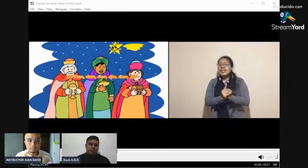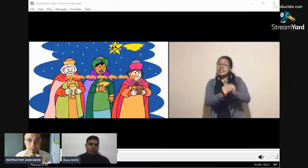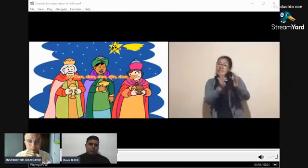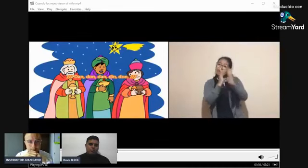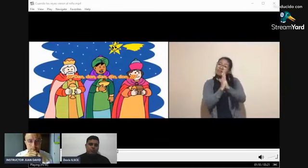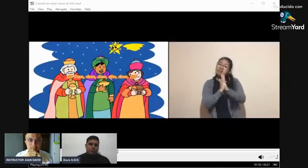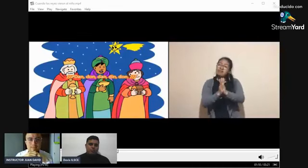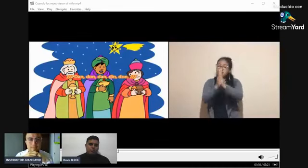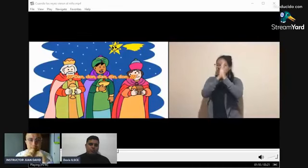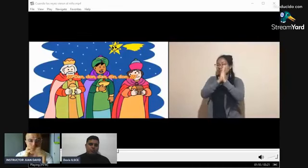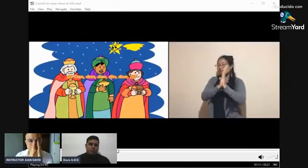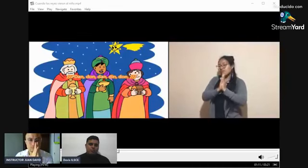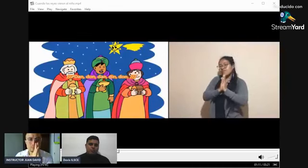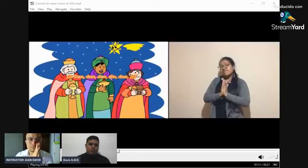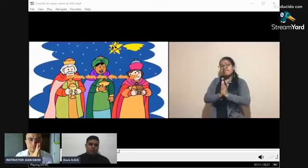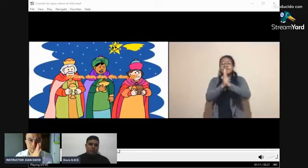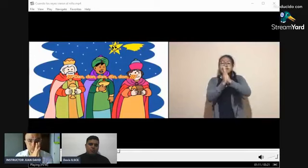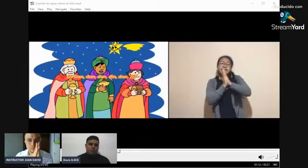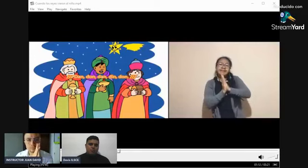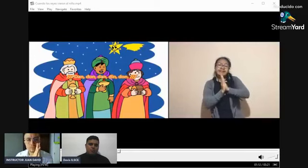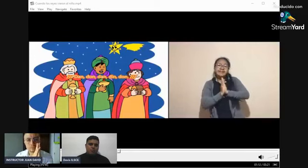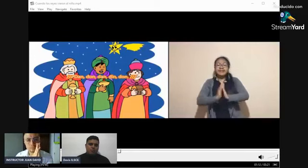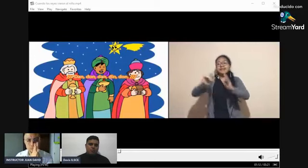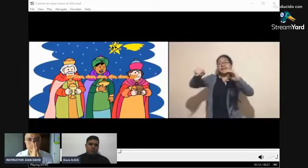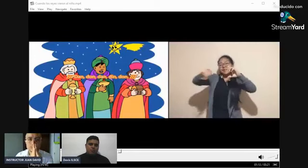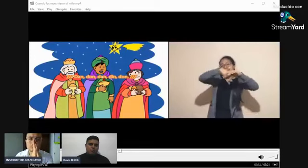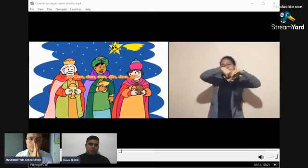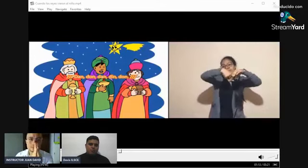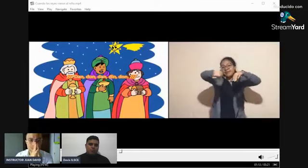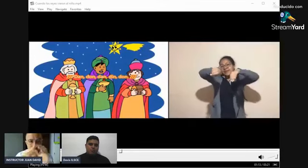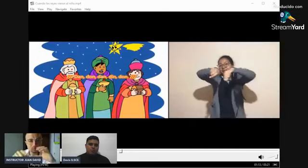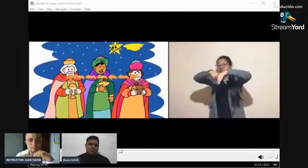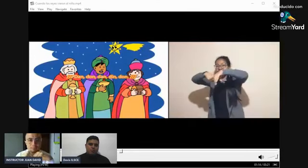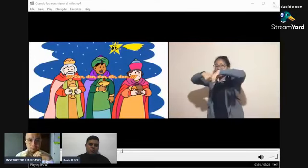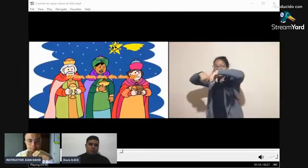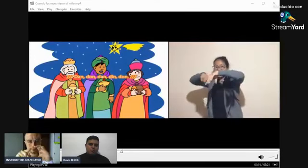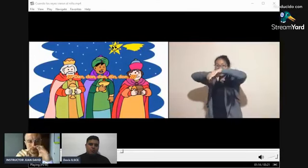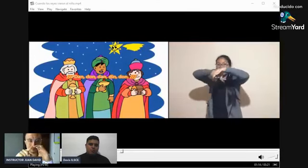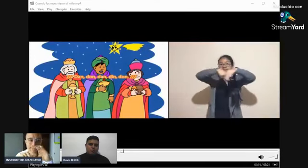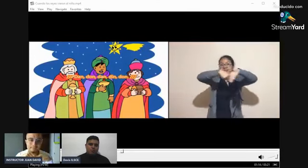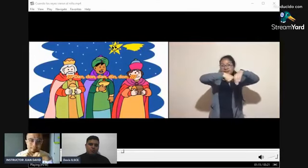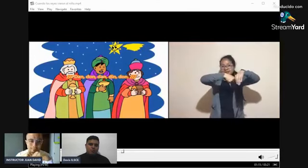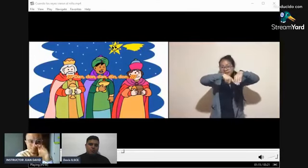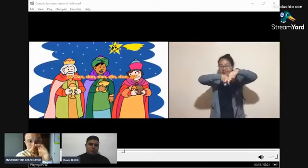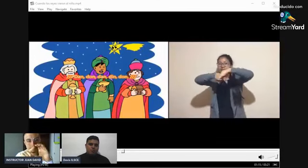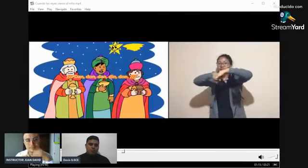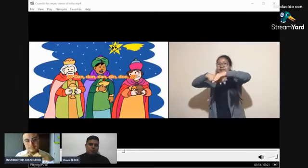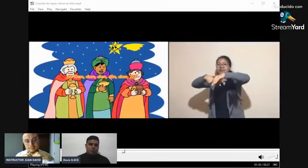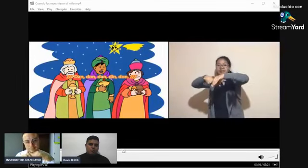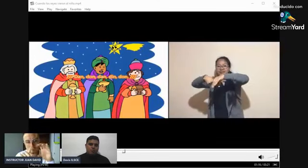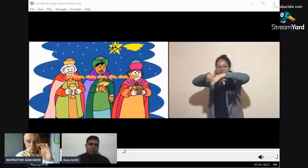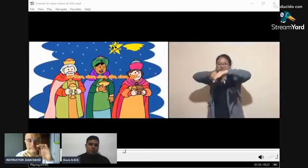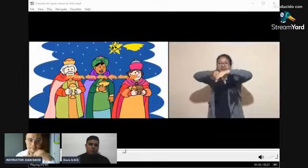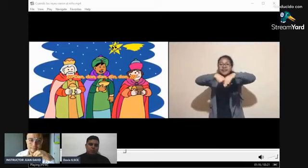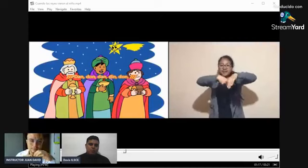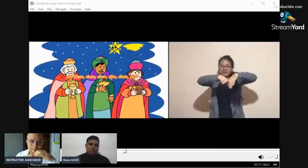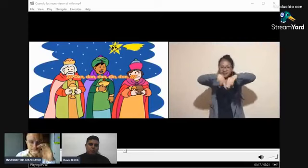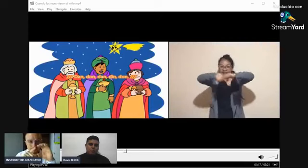Blanco, tan lindo, blanco, tan lindo,